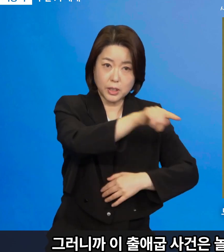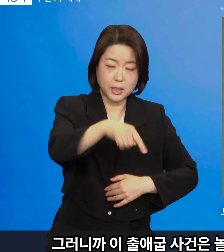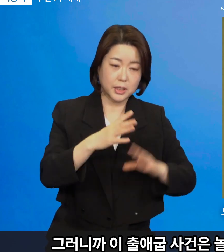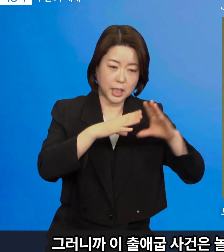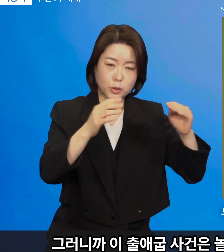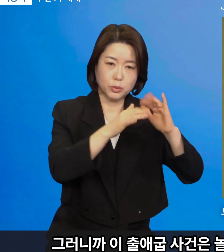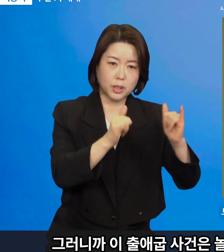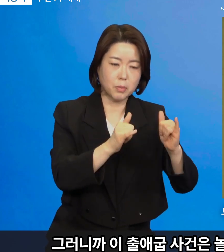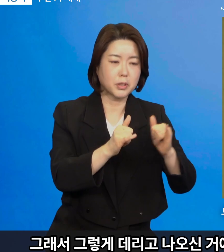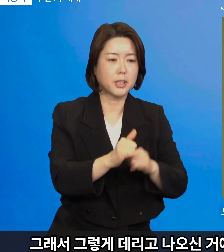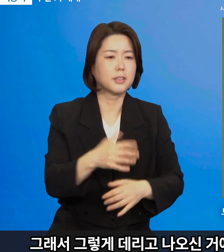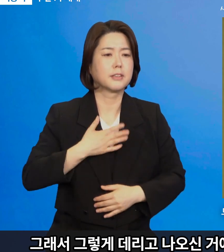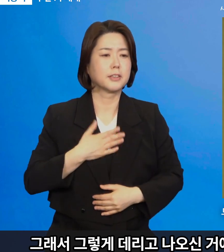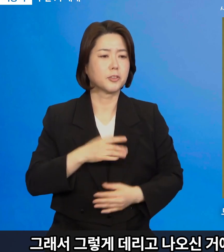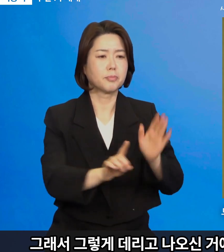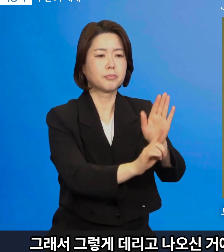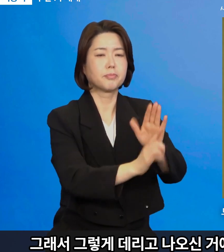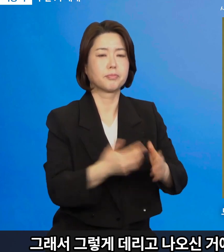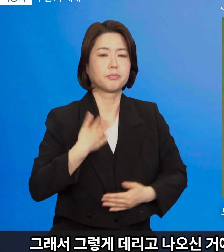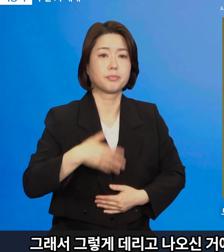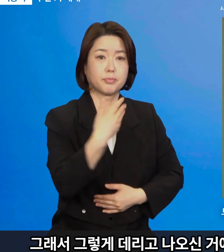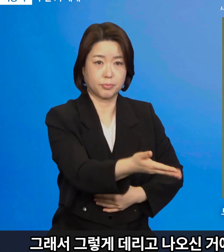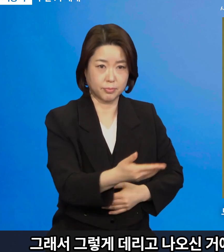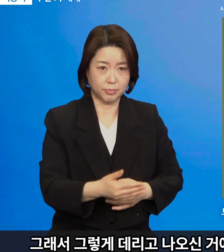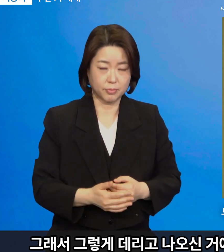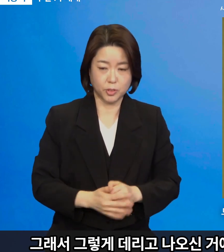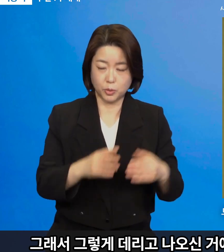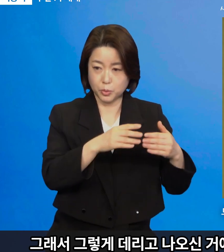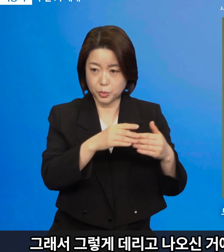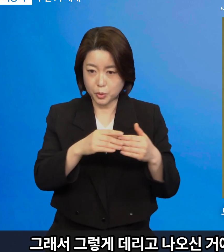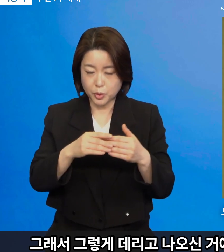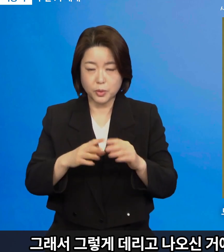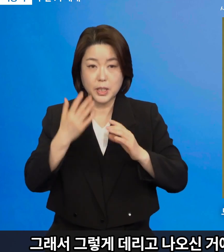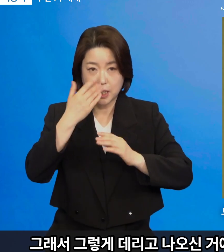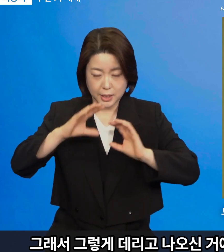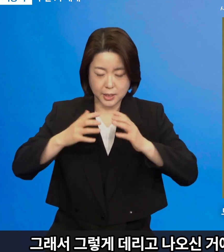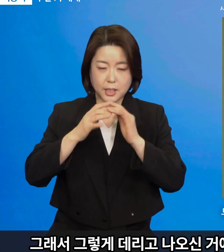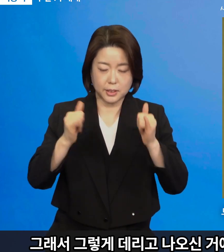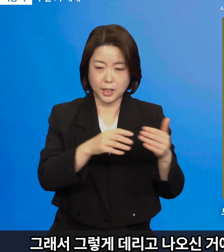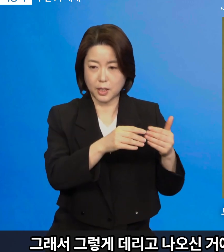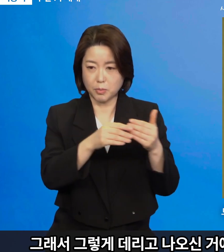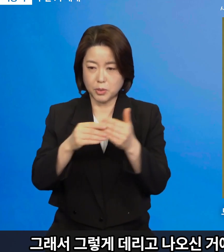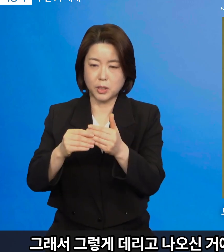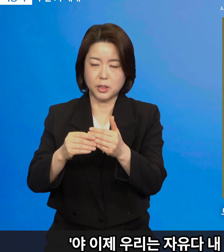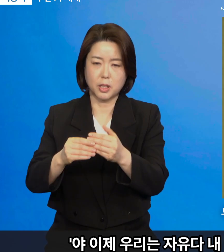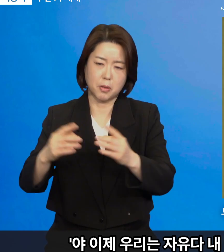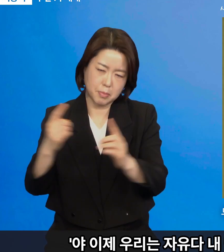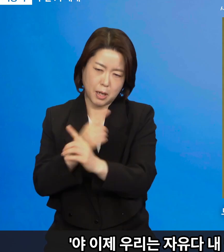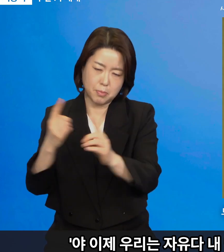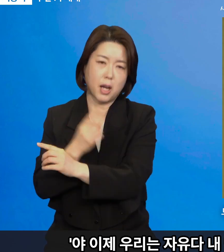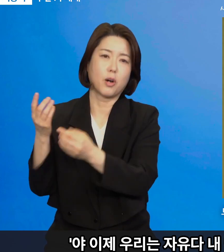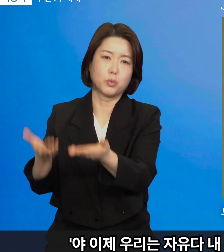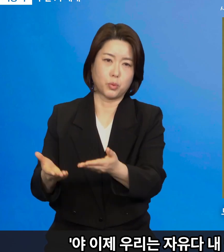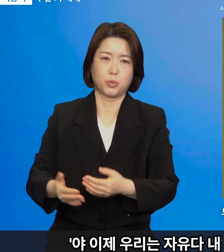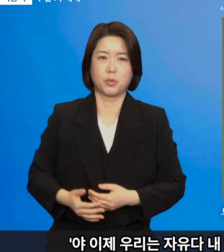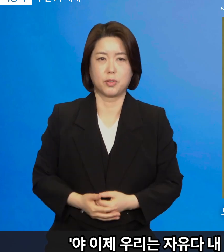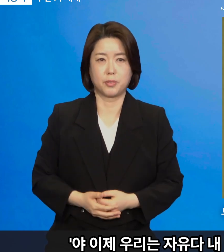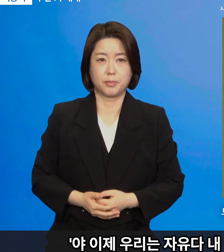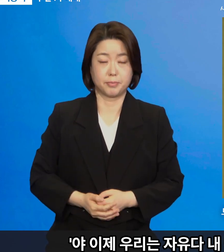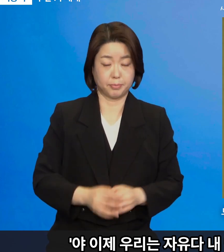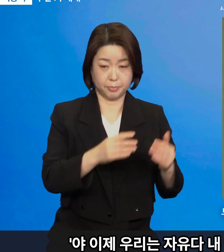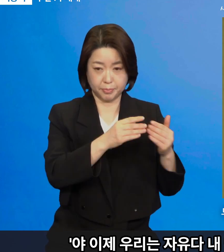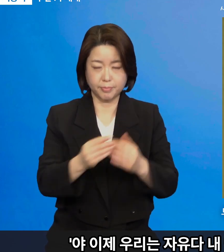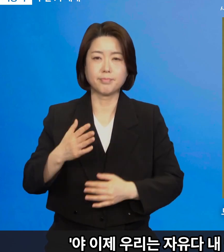사실은. 그래서 그렇게 데리고 나오신 거예요. 그래서 그렇게 나온 백성들이, 야, 이제 우리는 자유다, 내